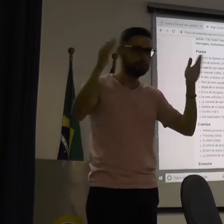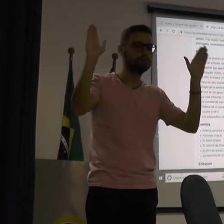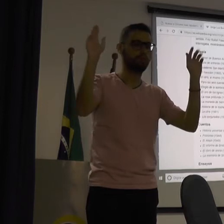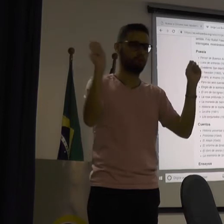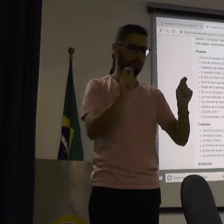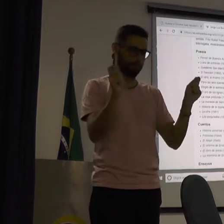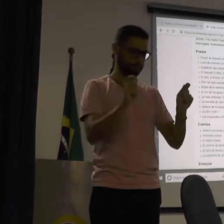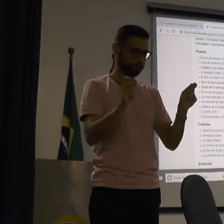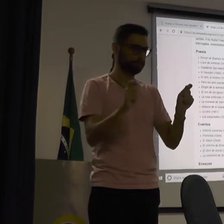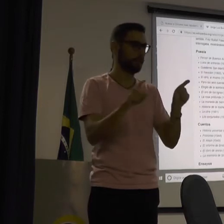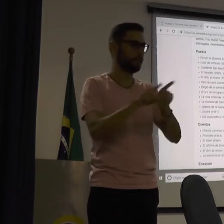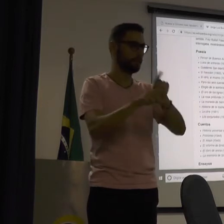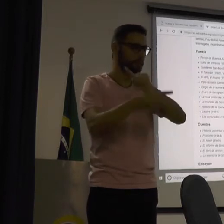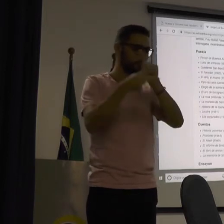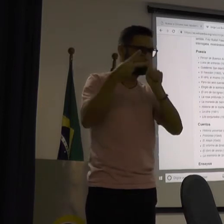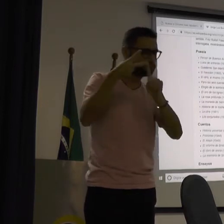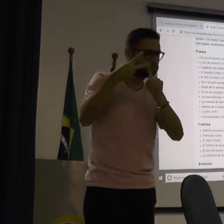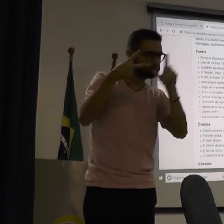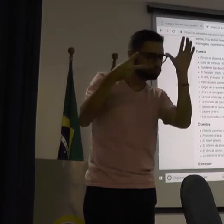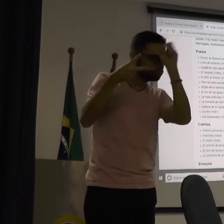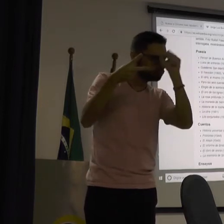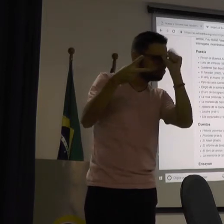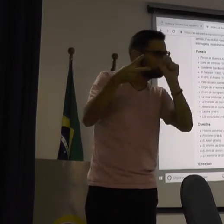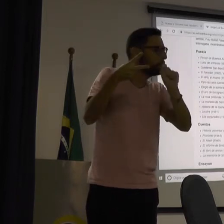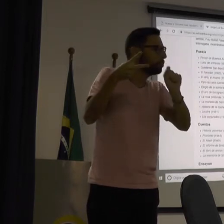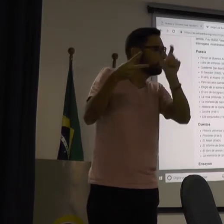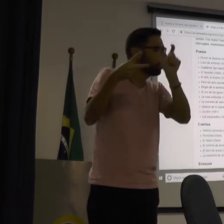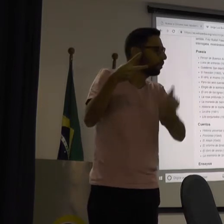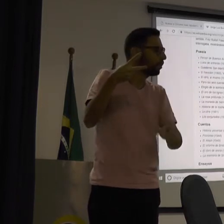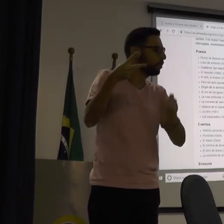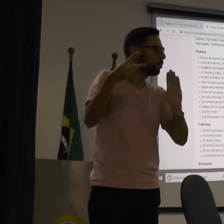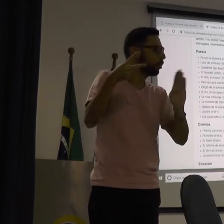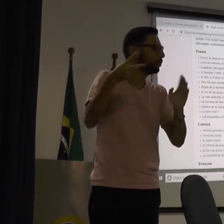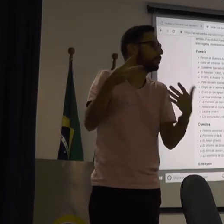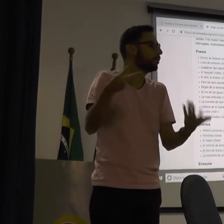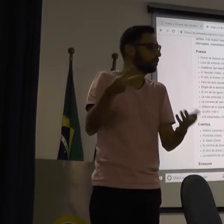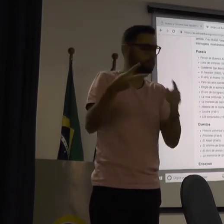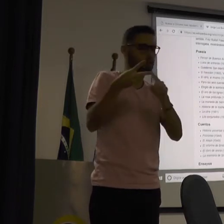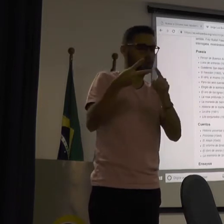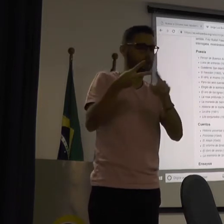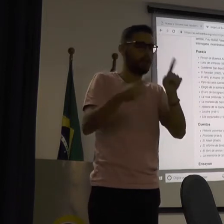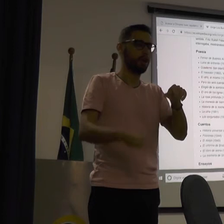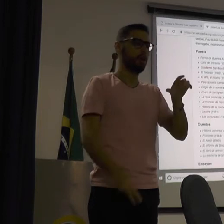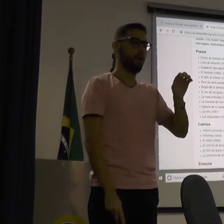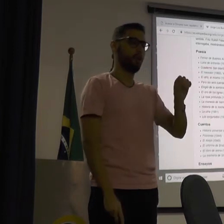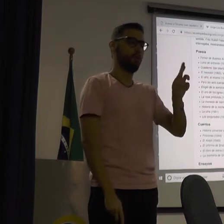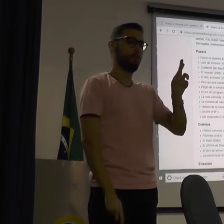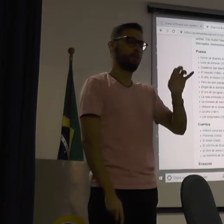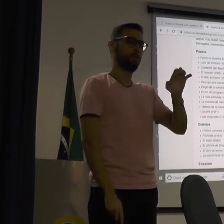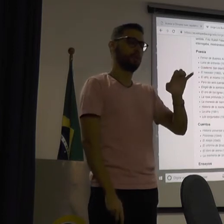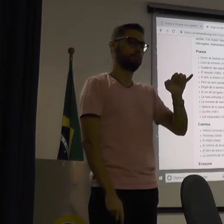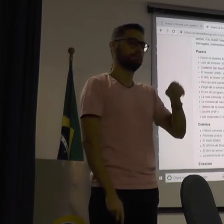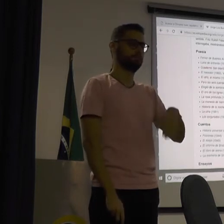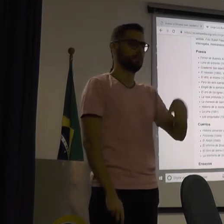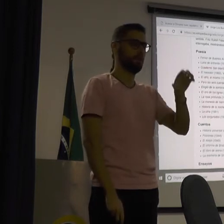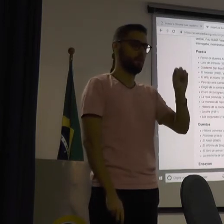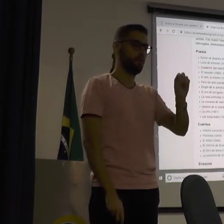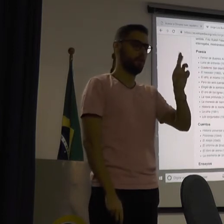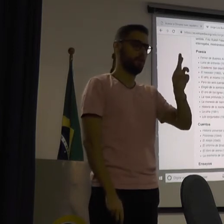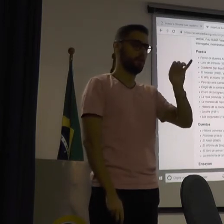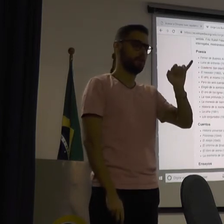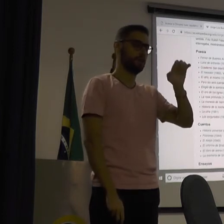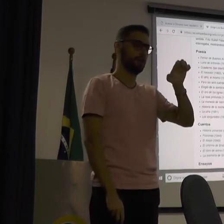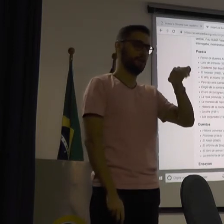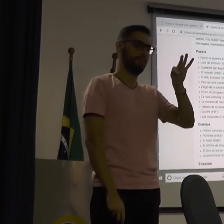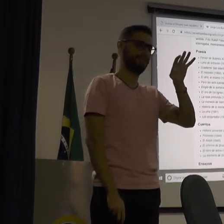2, né, a senda número 02, né, é o Oriente. Essa senda,